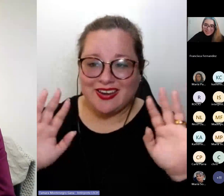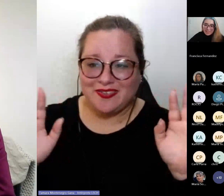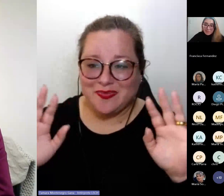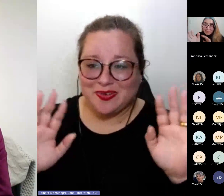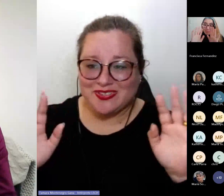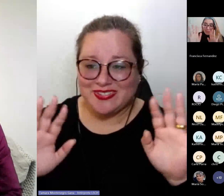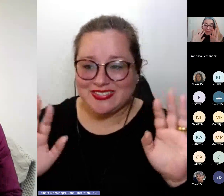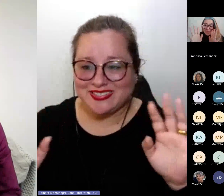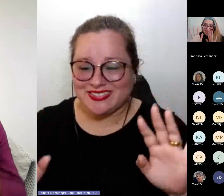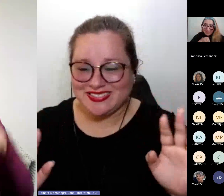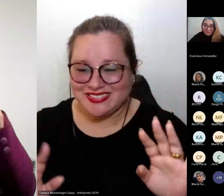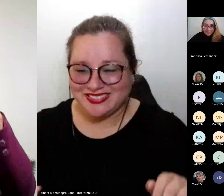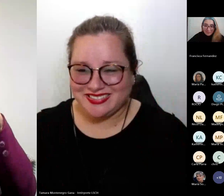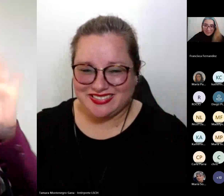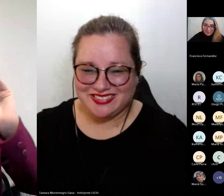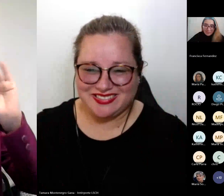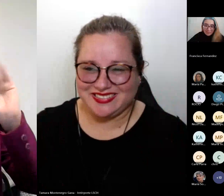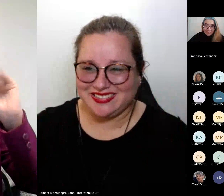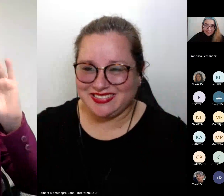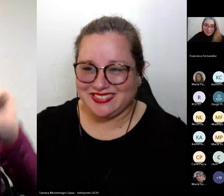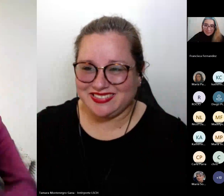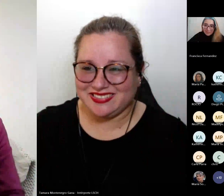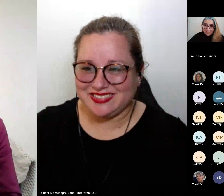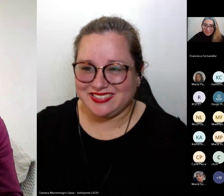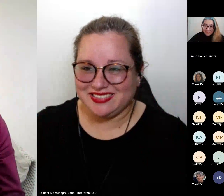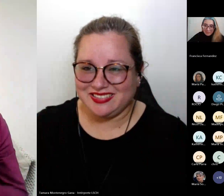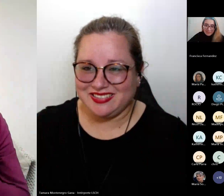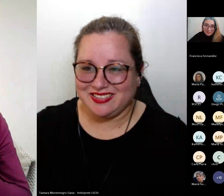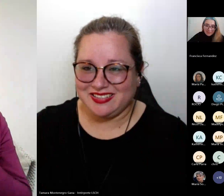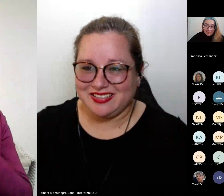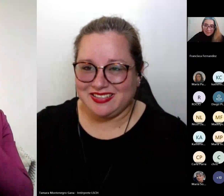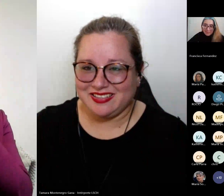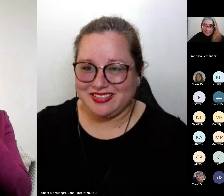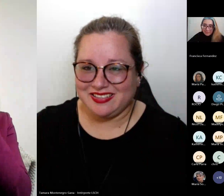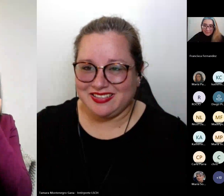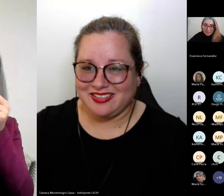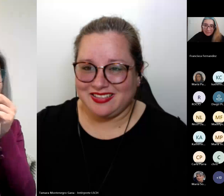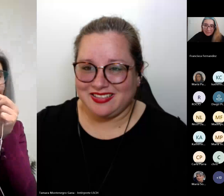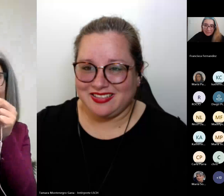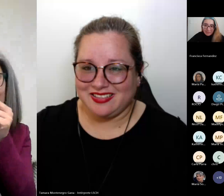Chao, Andrea, nos vemos. Gracias,